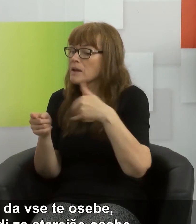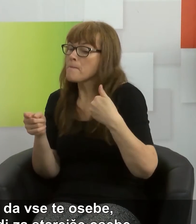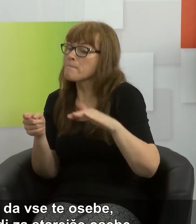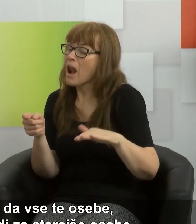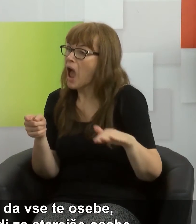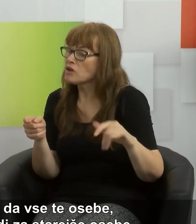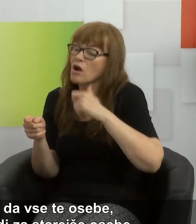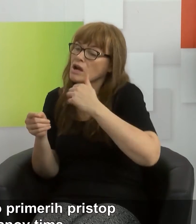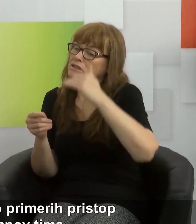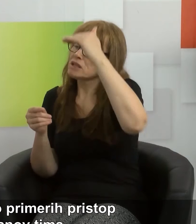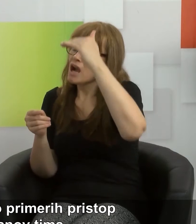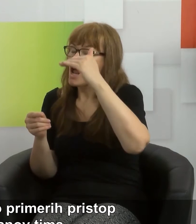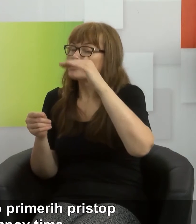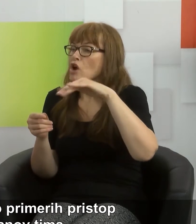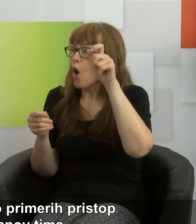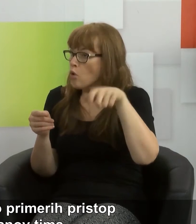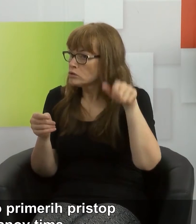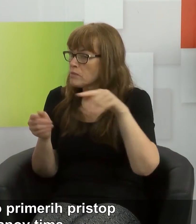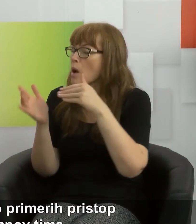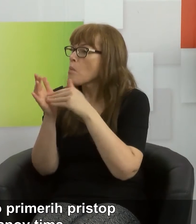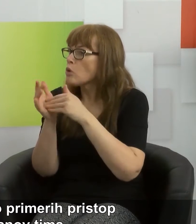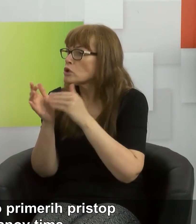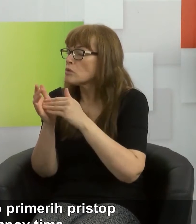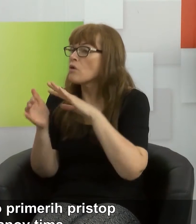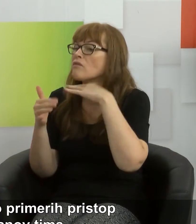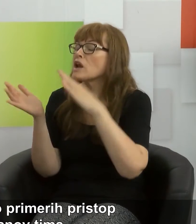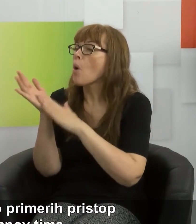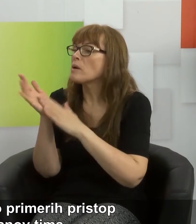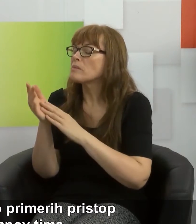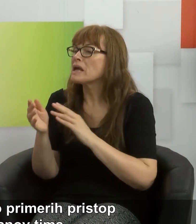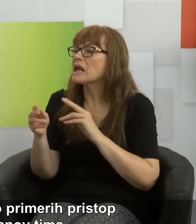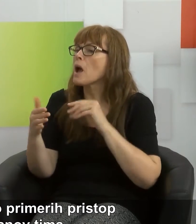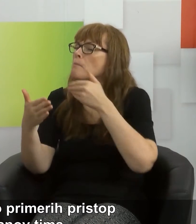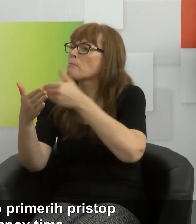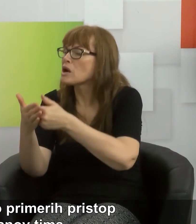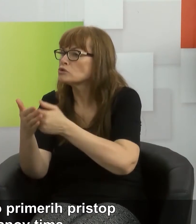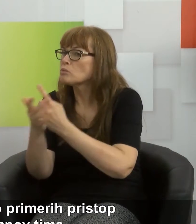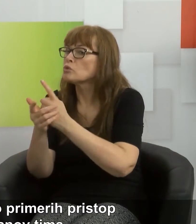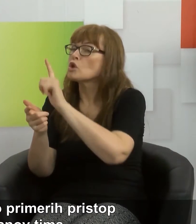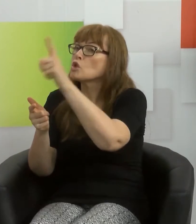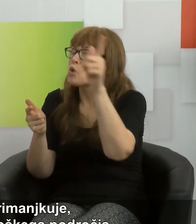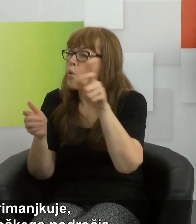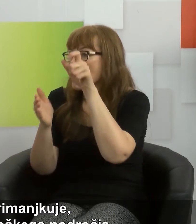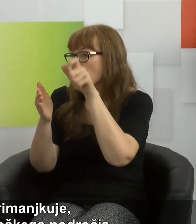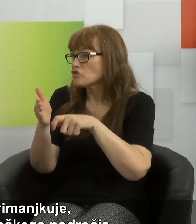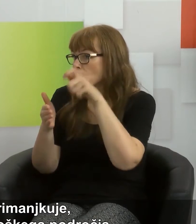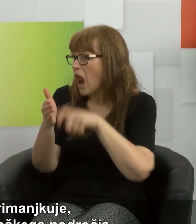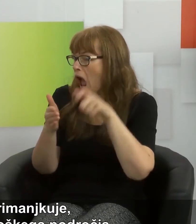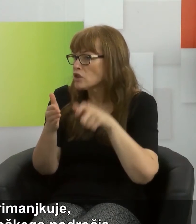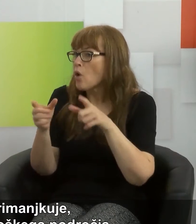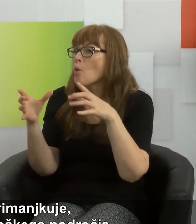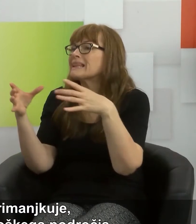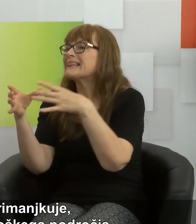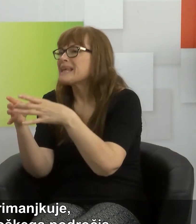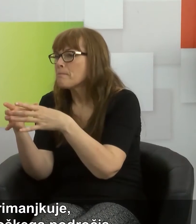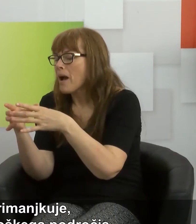tudi za starejše osebe, potrebujejo v veliko primerih pristop še drugih članov tima. Tukaj nam